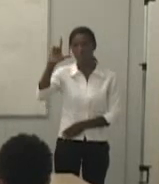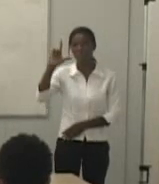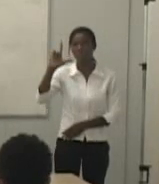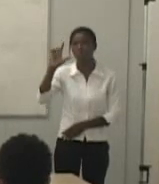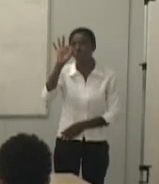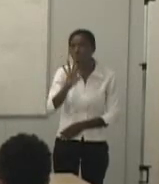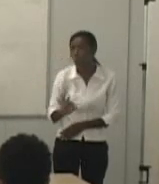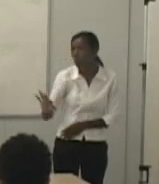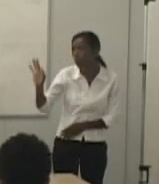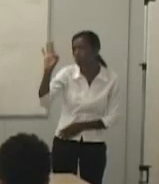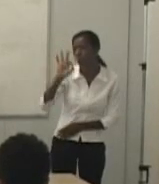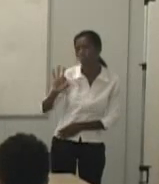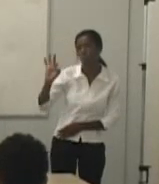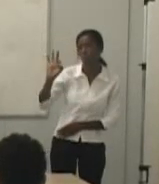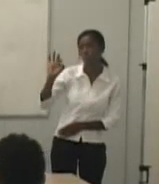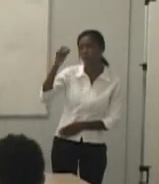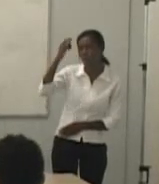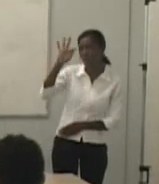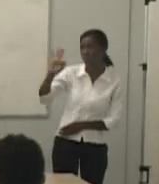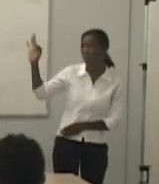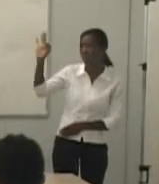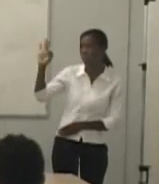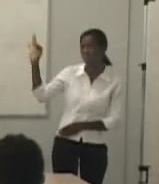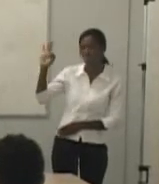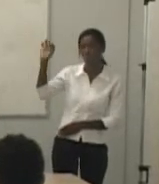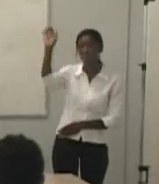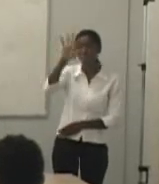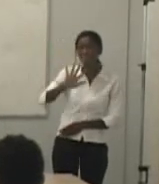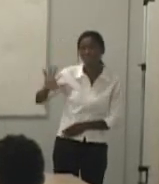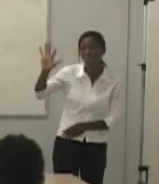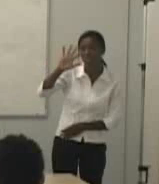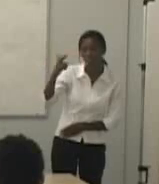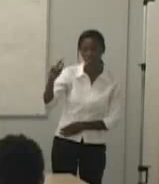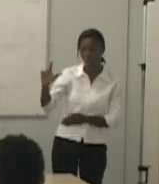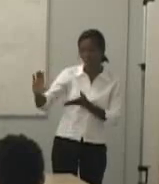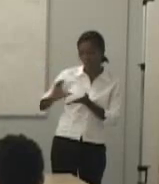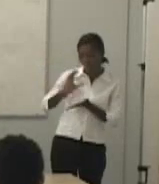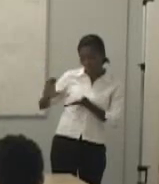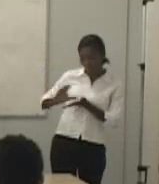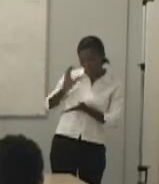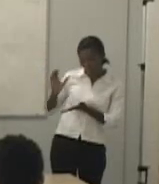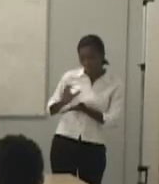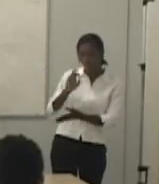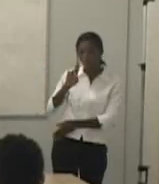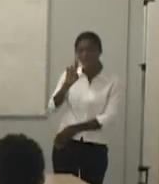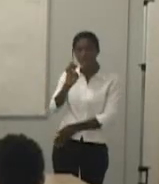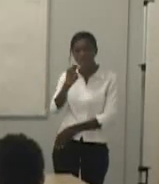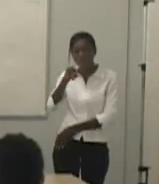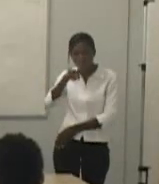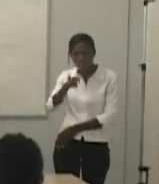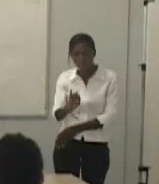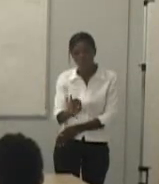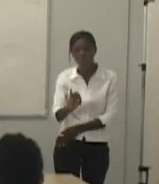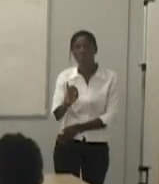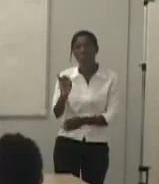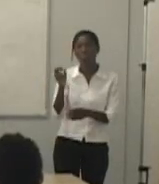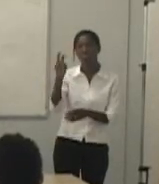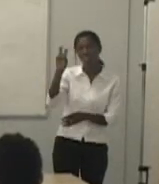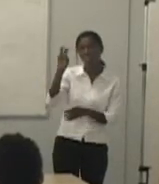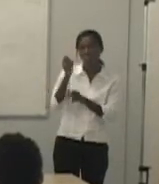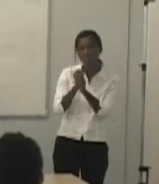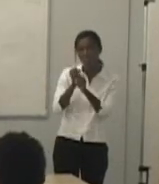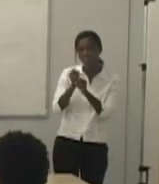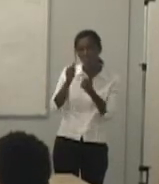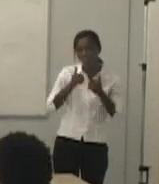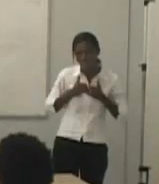Universidade mais do Brasil Recebe essa despesa pelo reú o reú era um plano de 5 anos começou em 2008